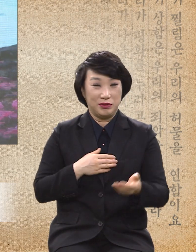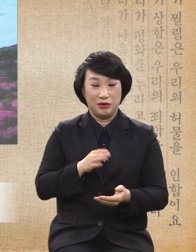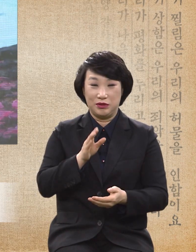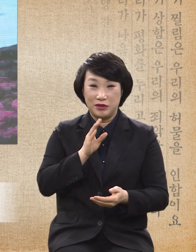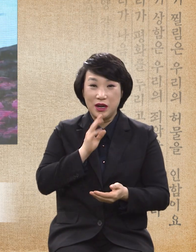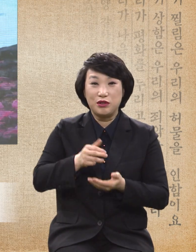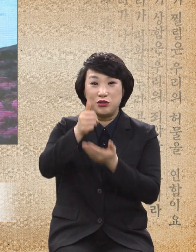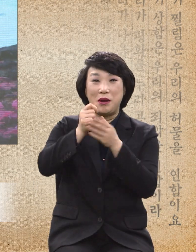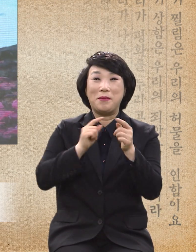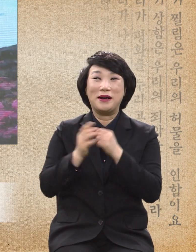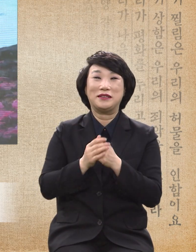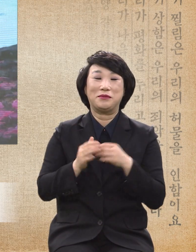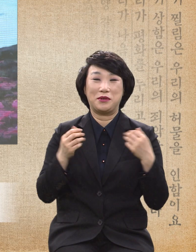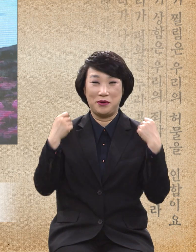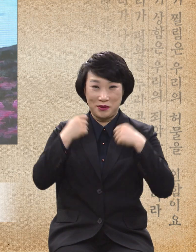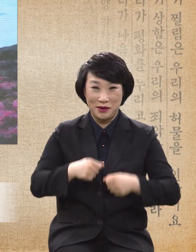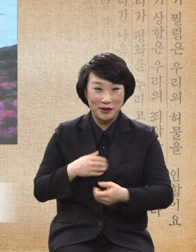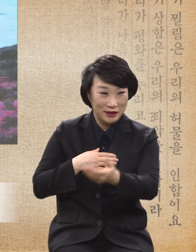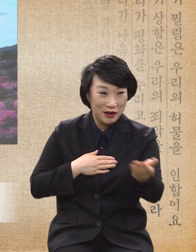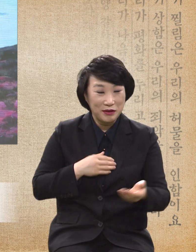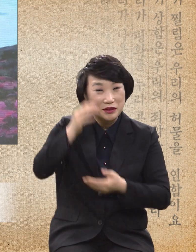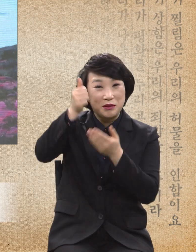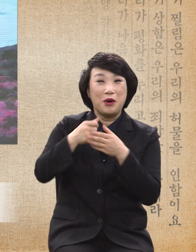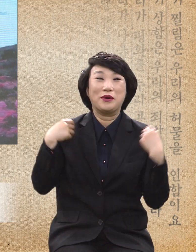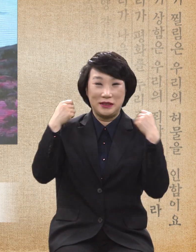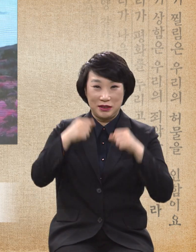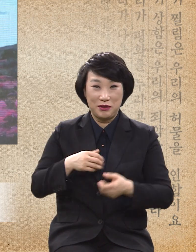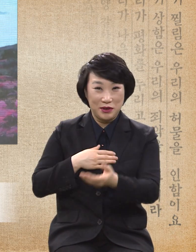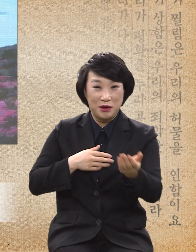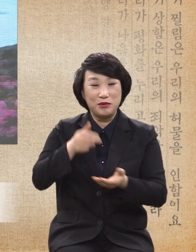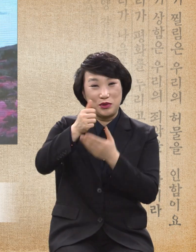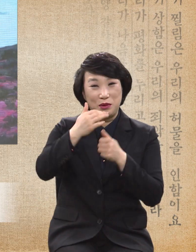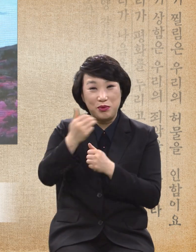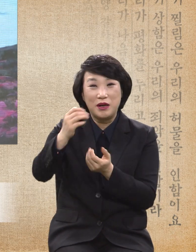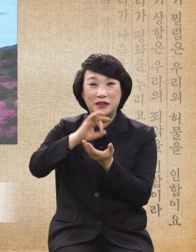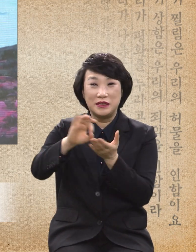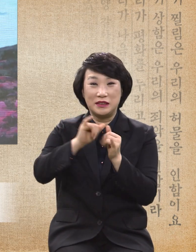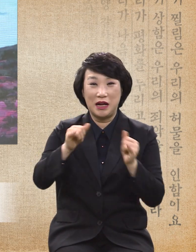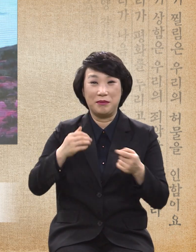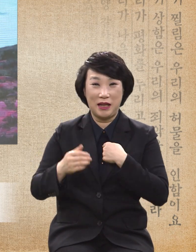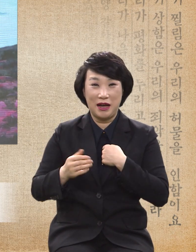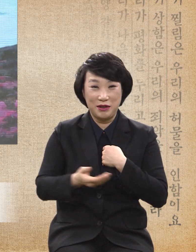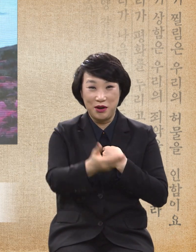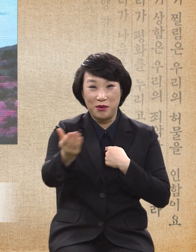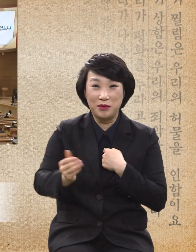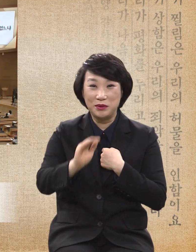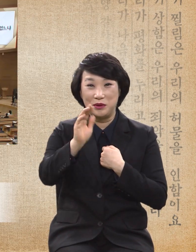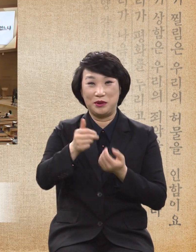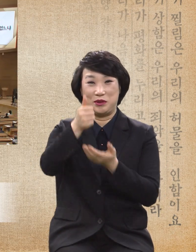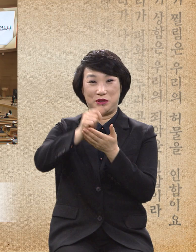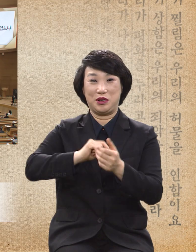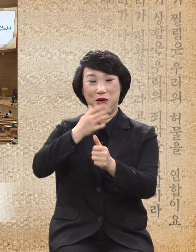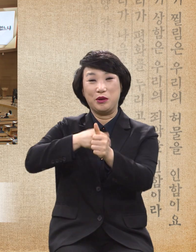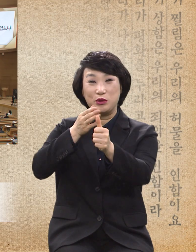정말로 말씀으로 옷 입고, 성령으로 옷 입고 주가 쓰시는 사람 되기를 주님의 이름으로